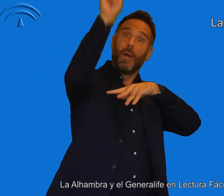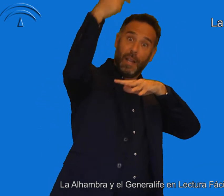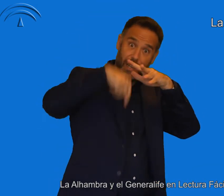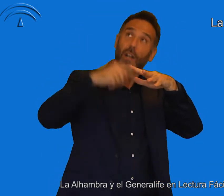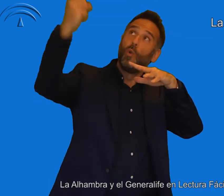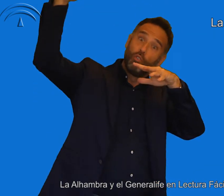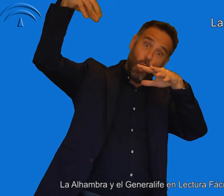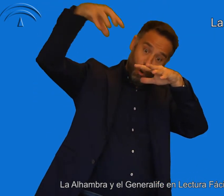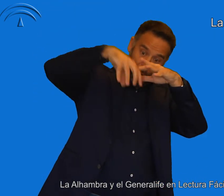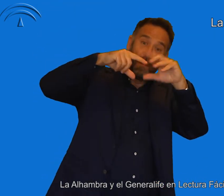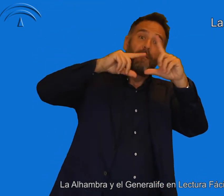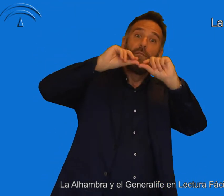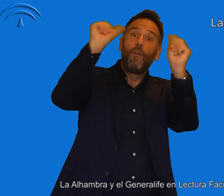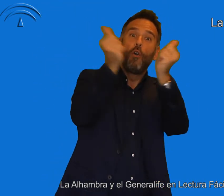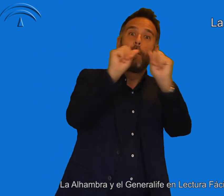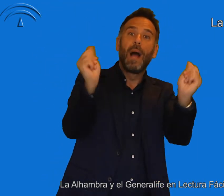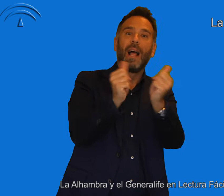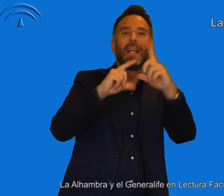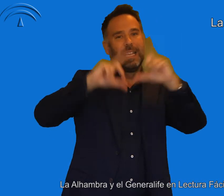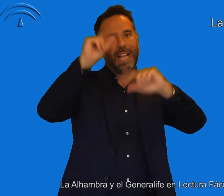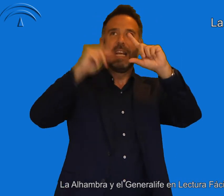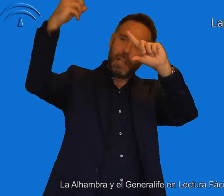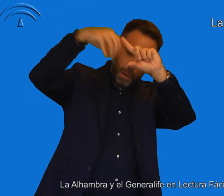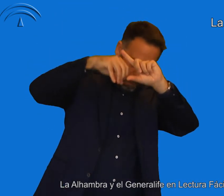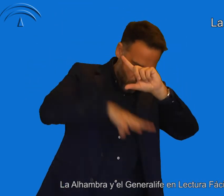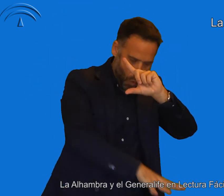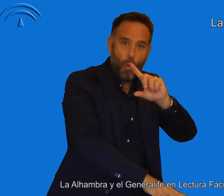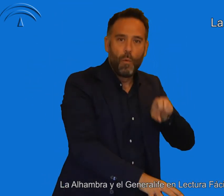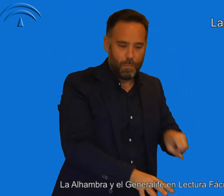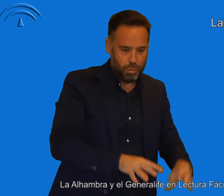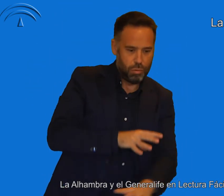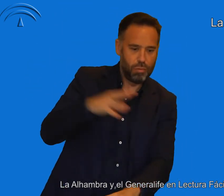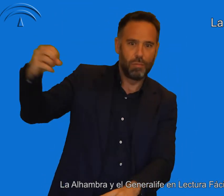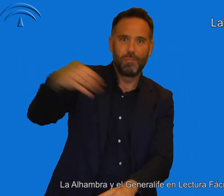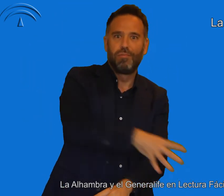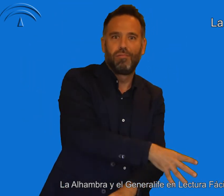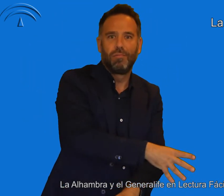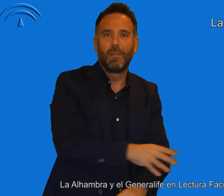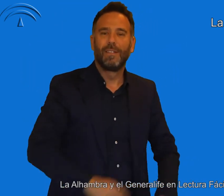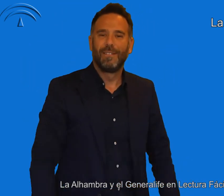lucernarios en forma de estrellas.